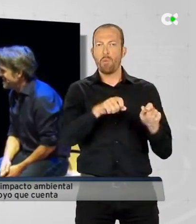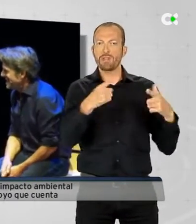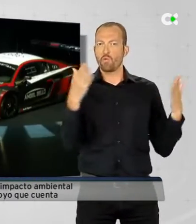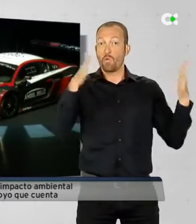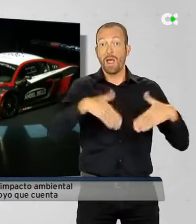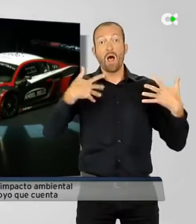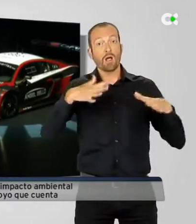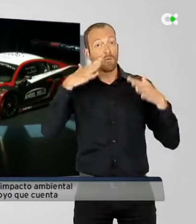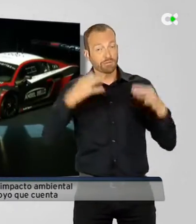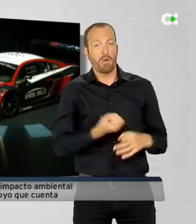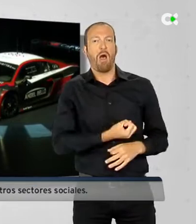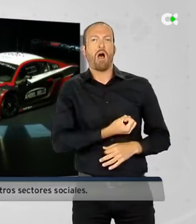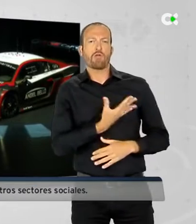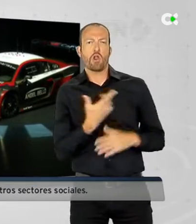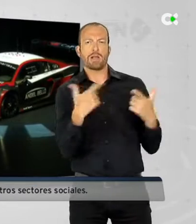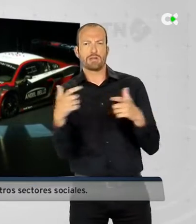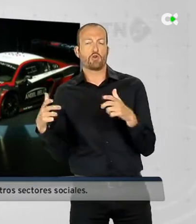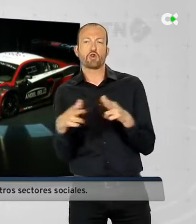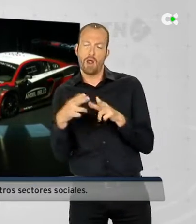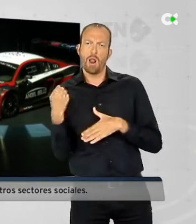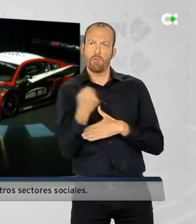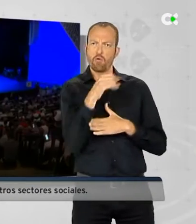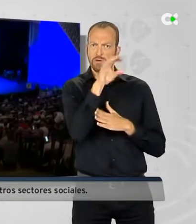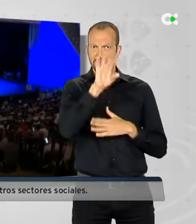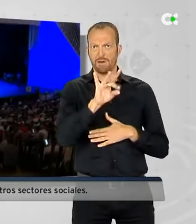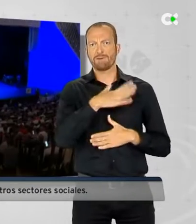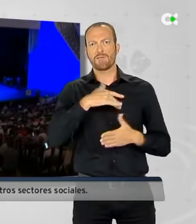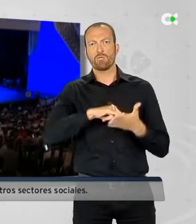pese al apoyo que cuenta de aficionados y otros sectores sociales.